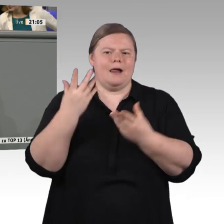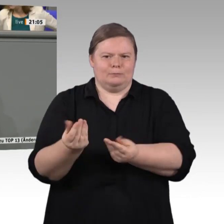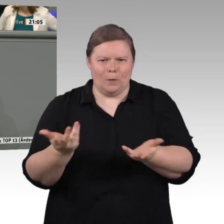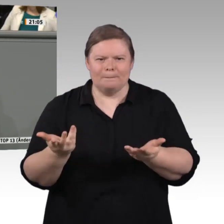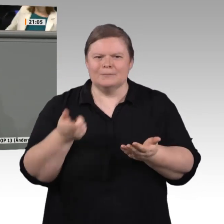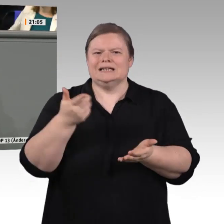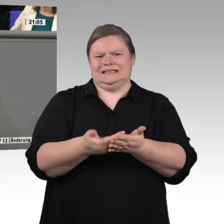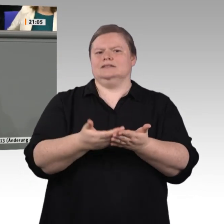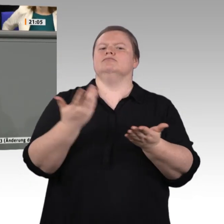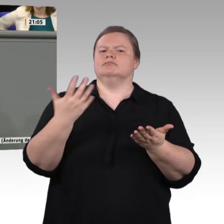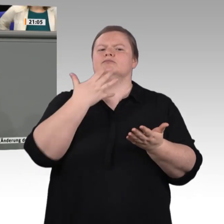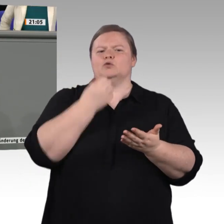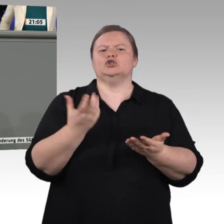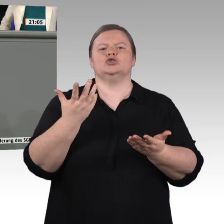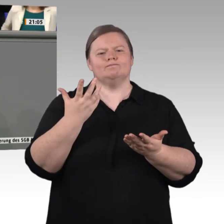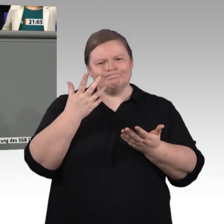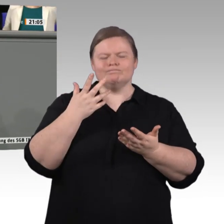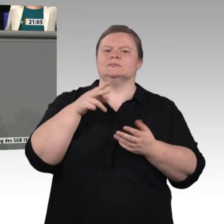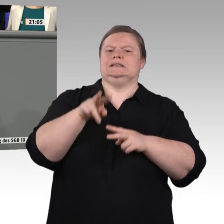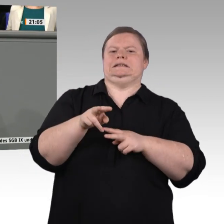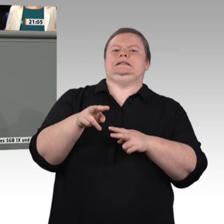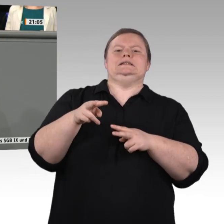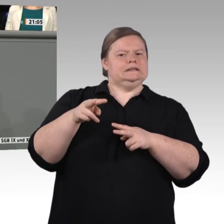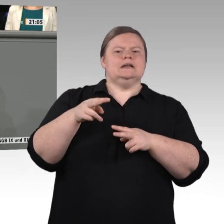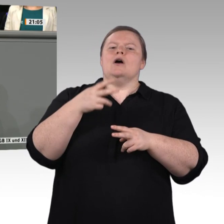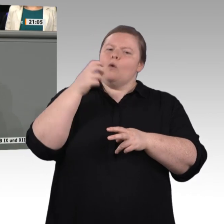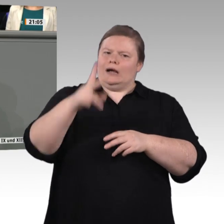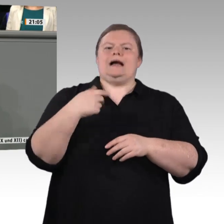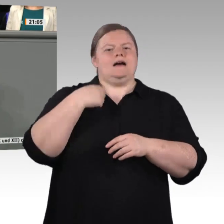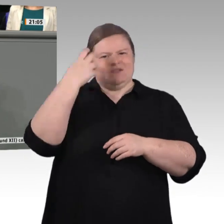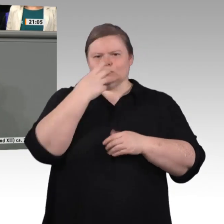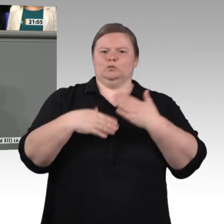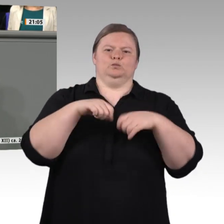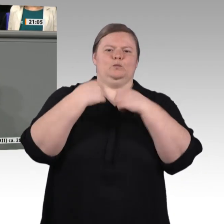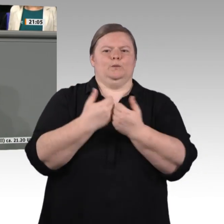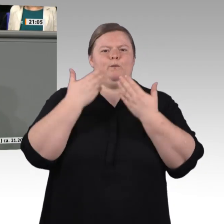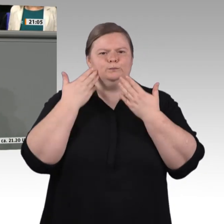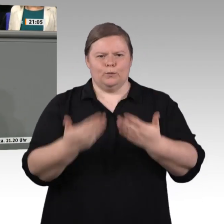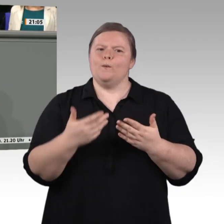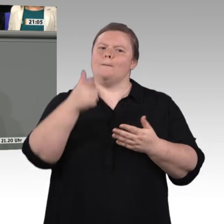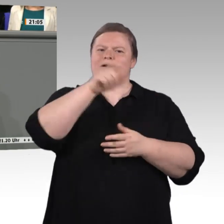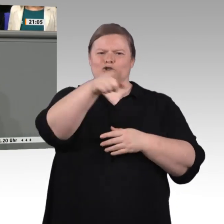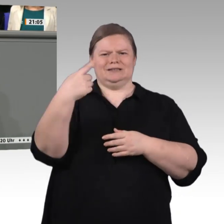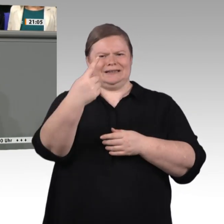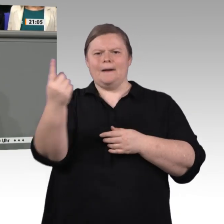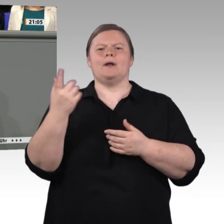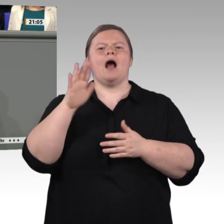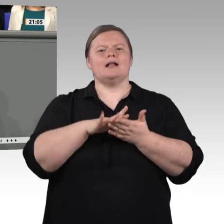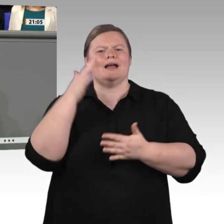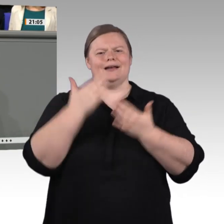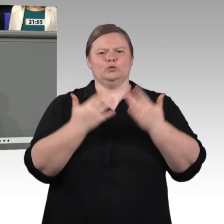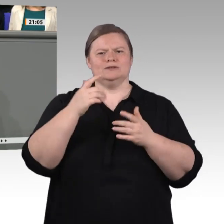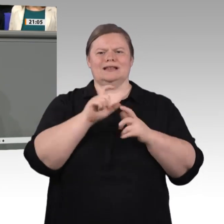Handlungsbedarf geboten. Deswegen machen wir die einmalige Aussetzung der Anrechnung für den Monat Januar